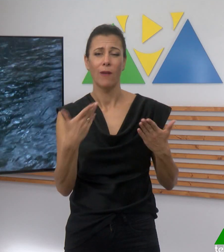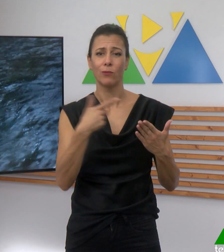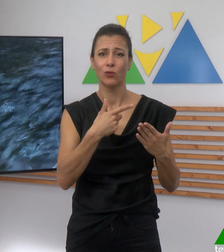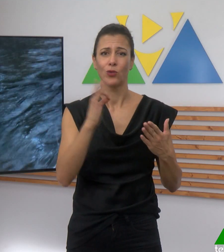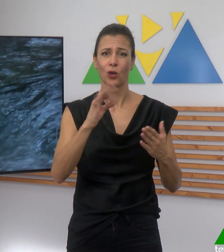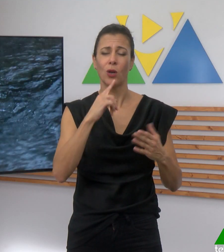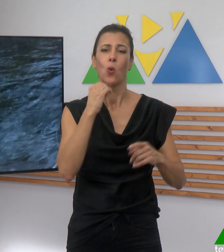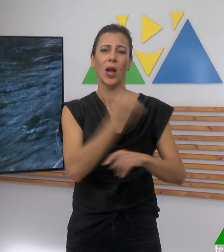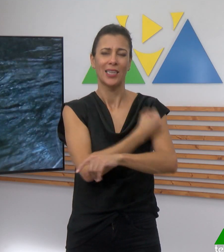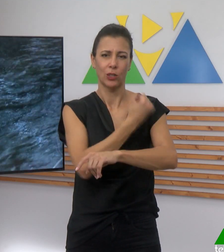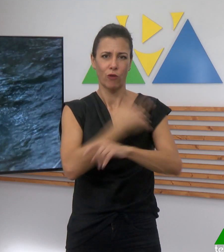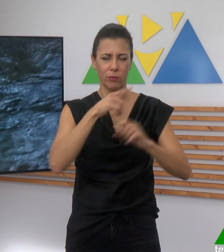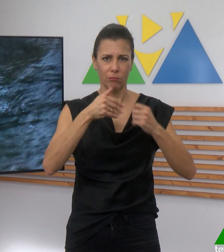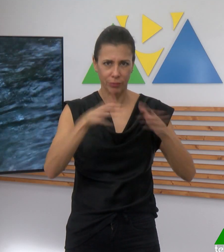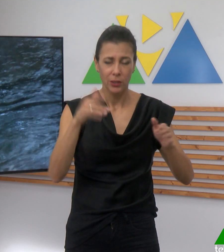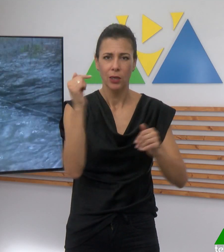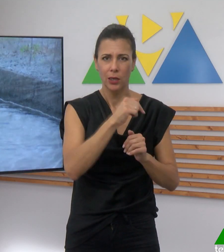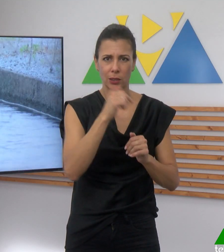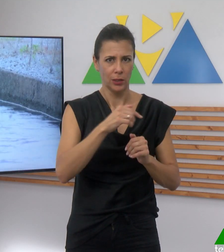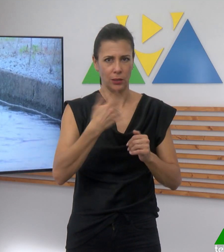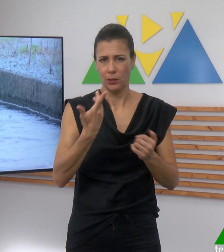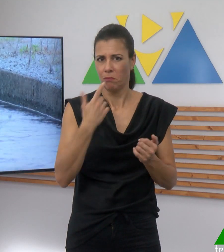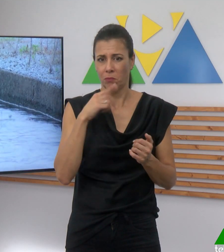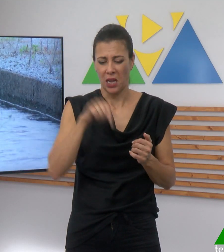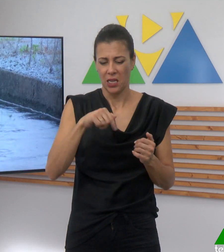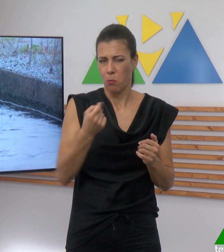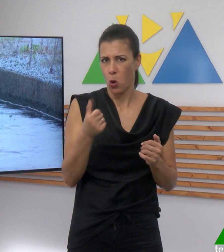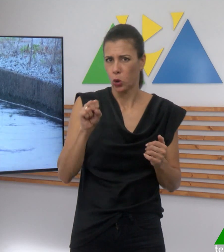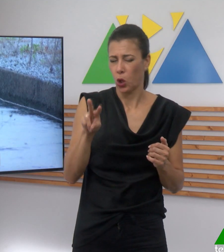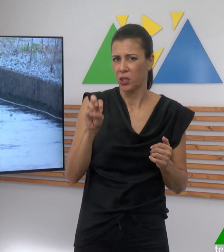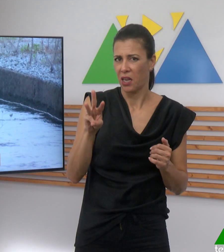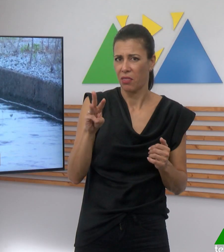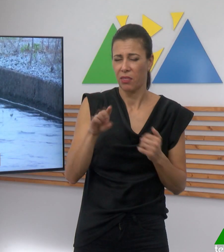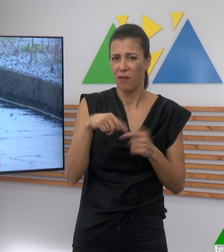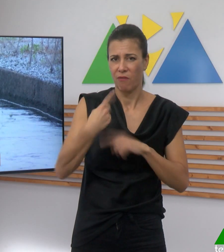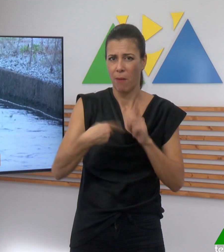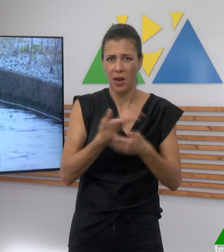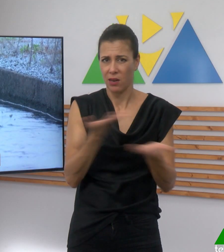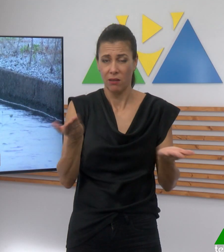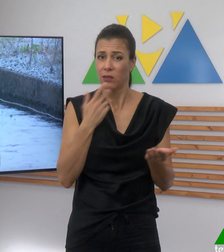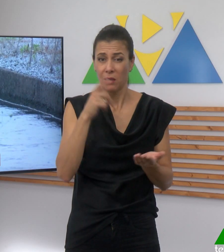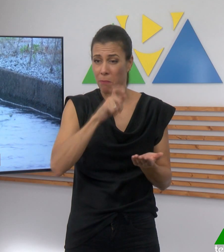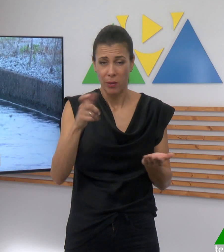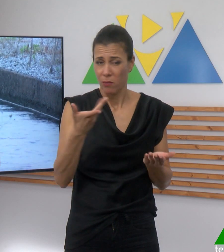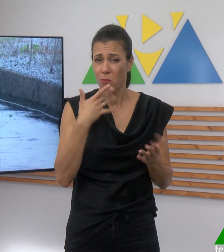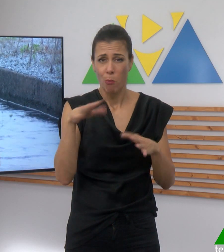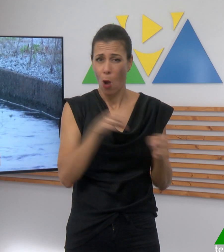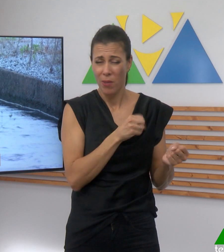en senad solo quedan Entre 10 12 vecinos aquí solo d 12 familias el resto de las propiedades son eh